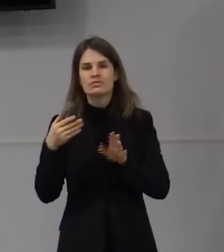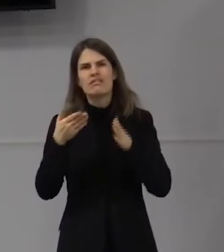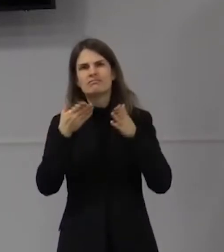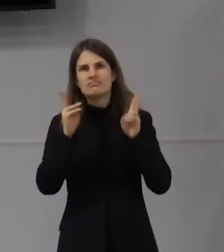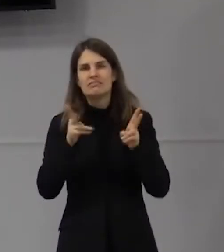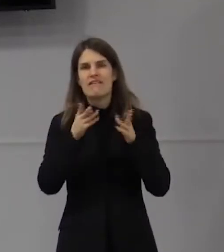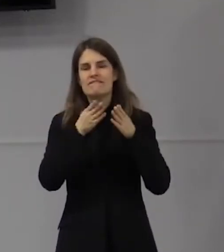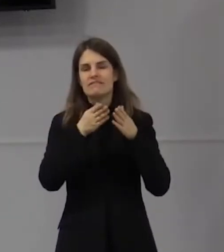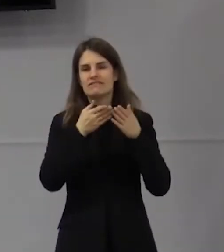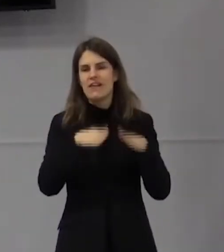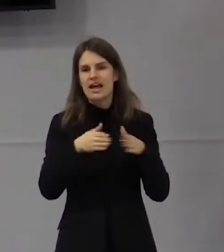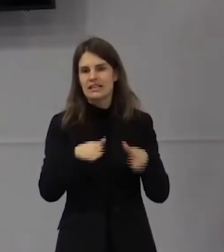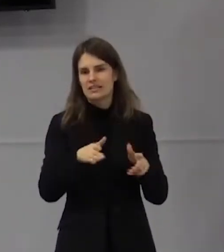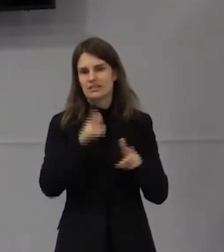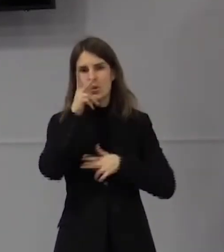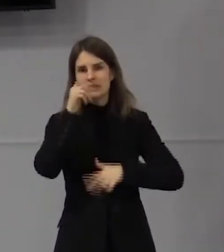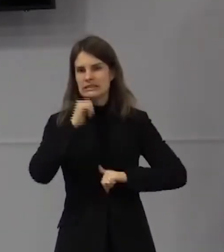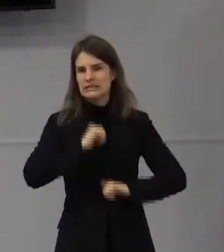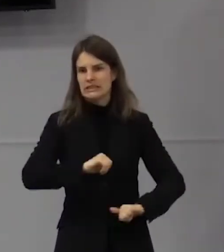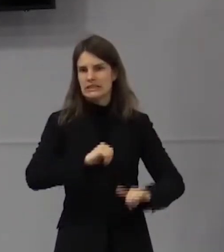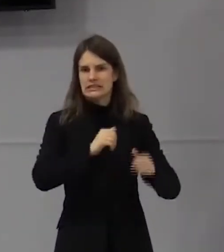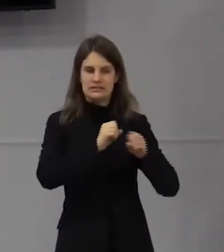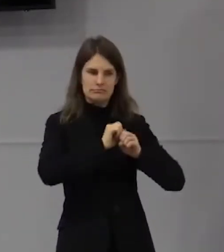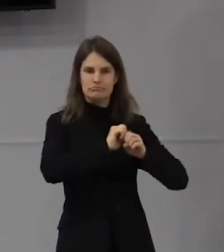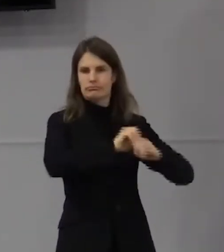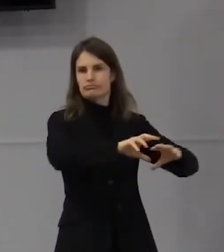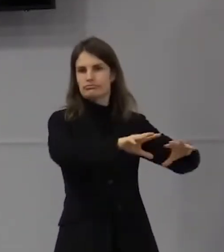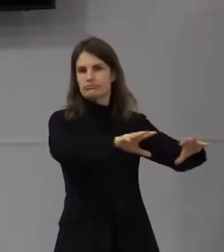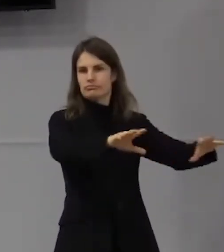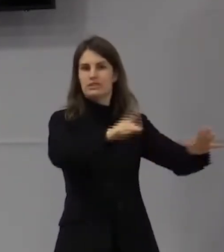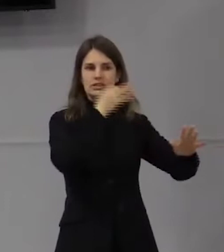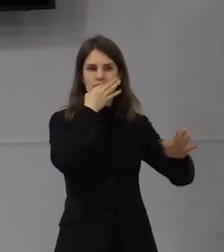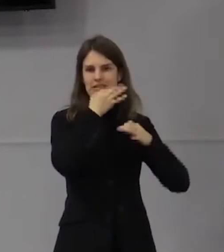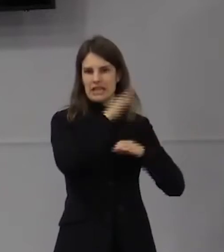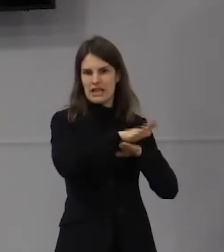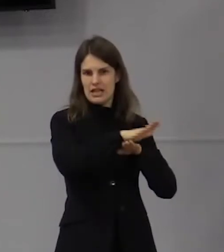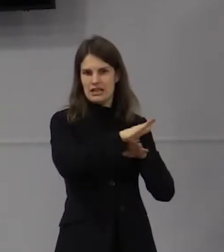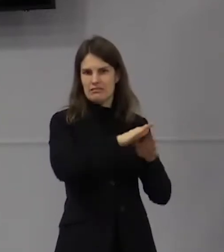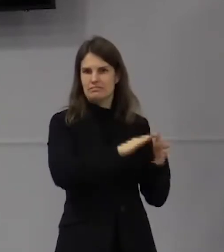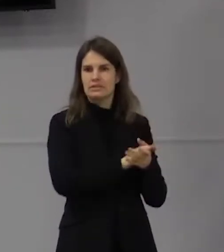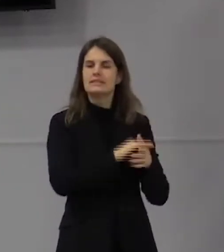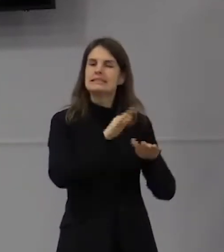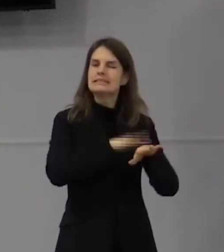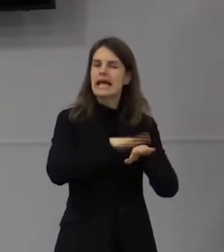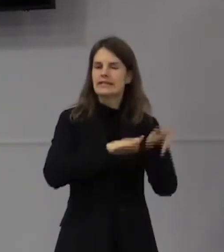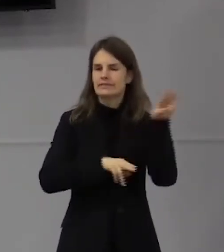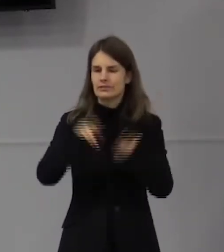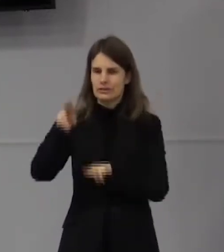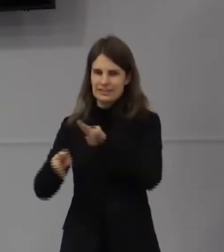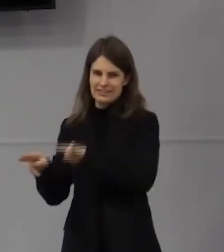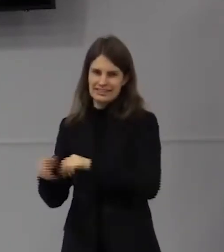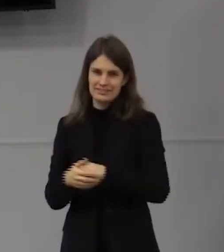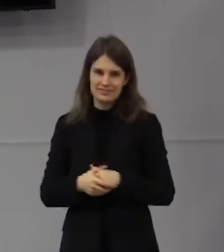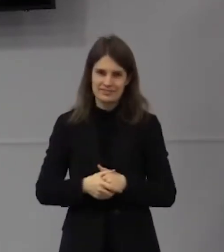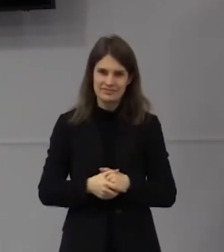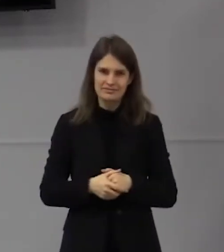oder Christfestbar aus der Region für unsere Region ausgestrahlt werden, zu verschiedenen Zeiten. Und schon hier sei